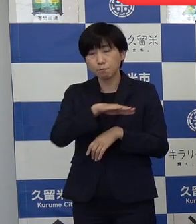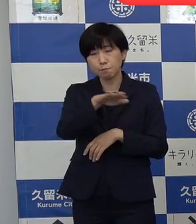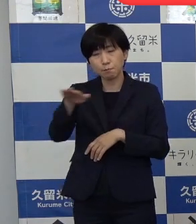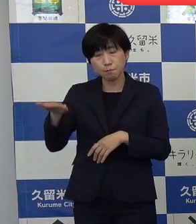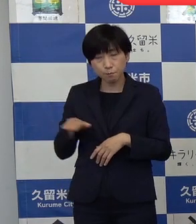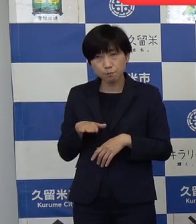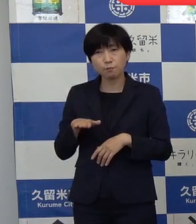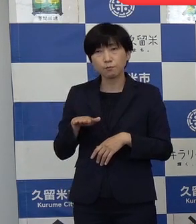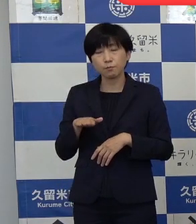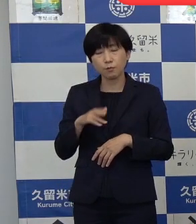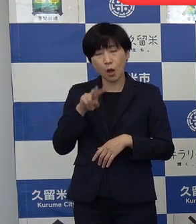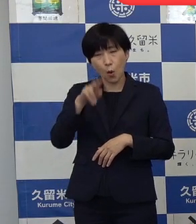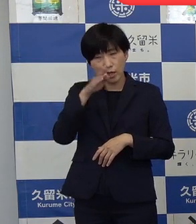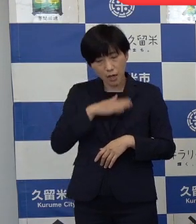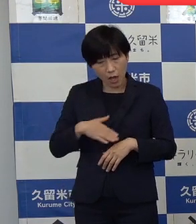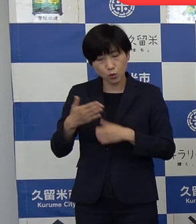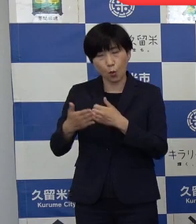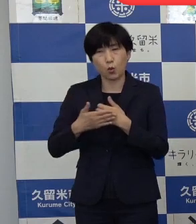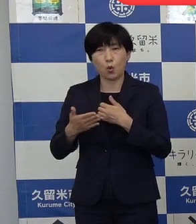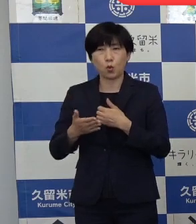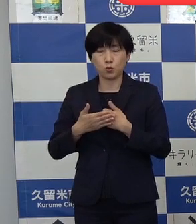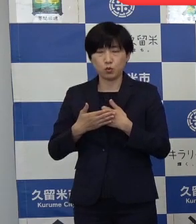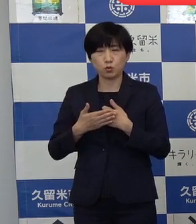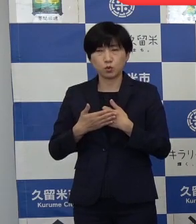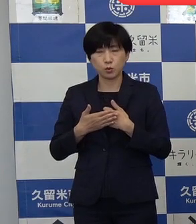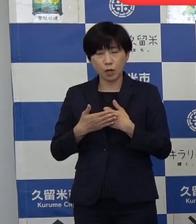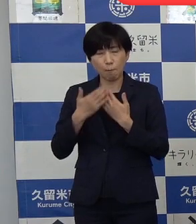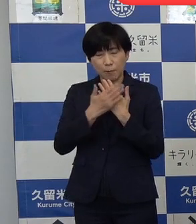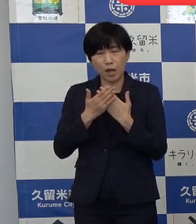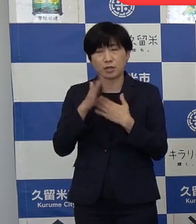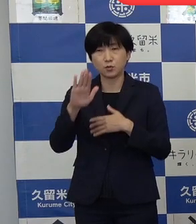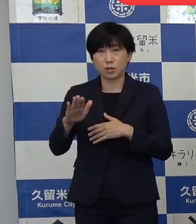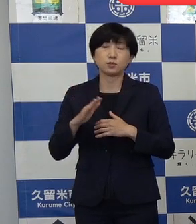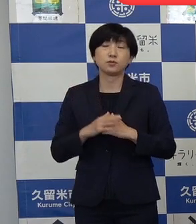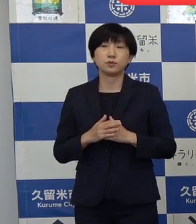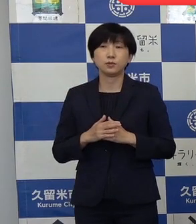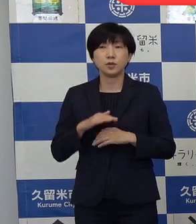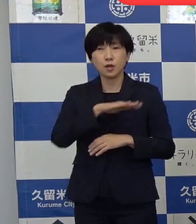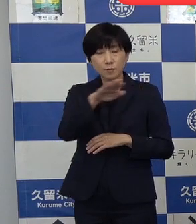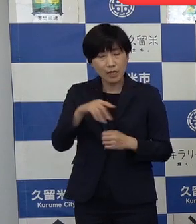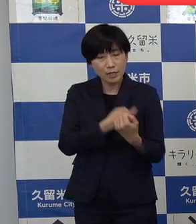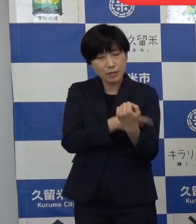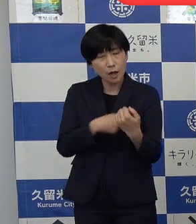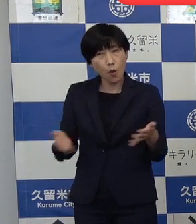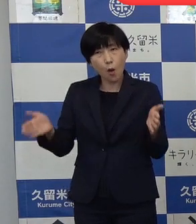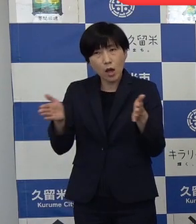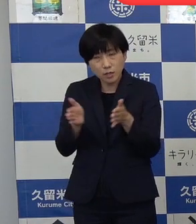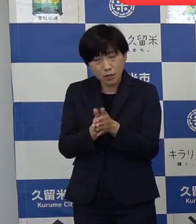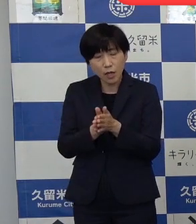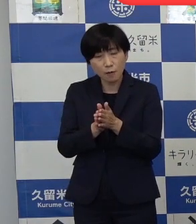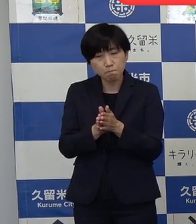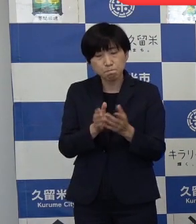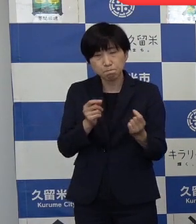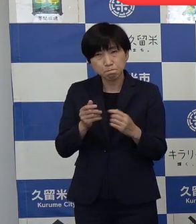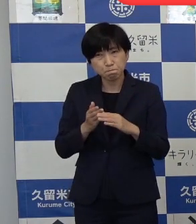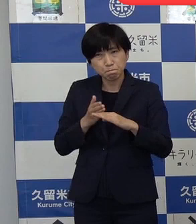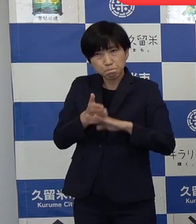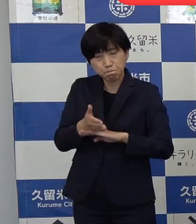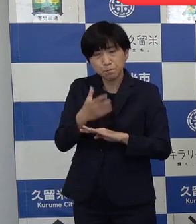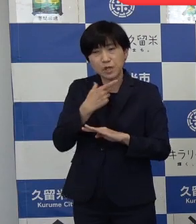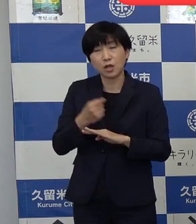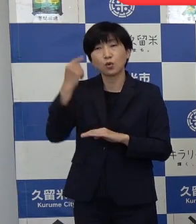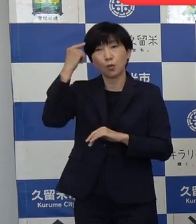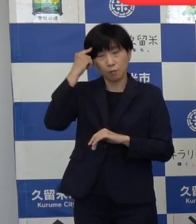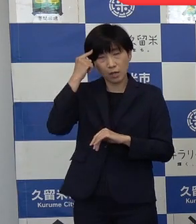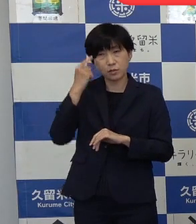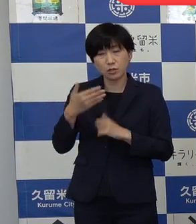皆さん方一人一人のご理解とご協力が不可欠ですので、皆さんで力を合わせて乗り切っていきたいと思ってお